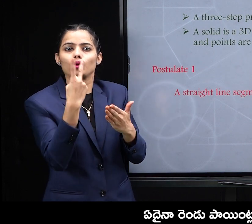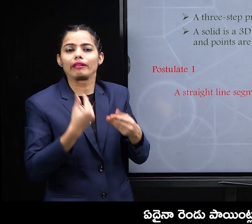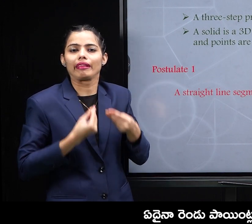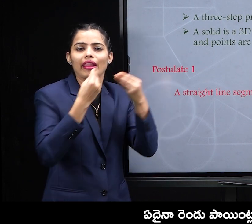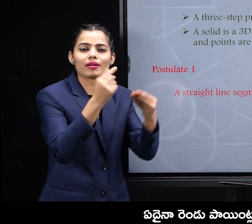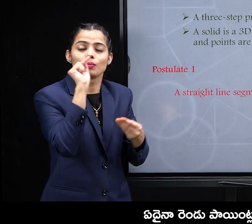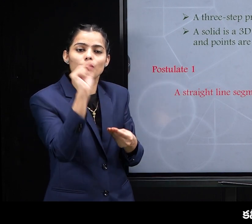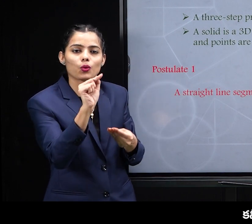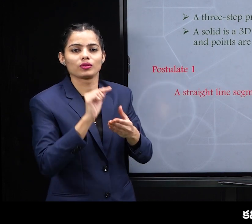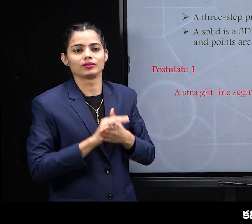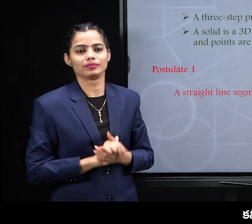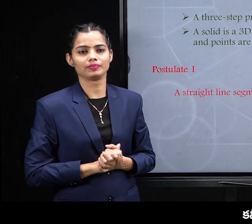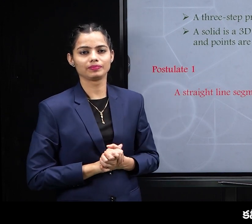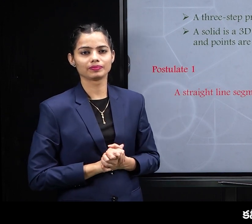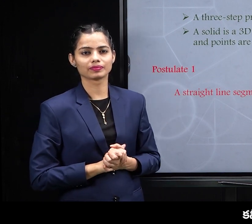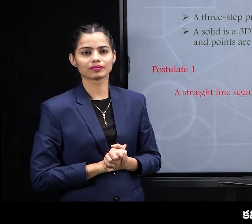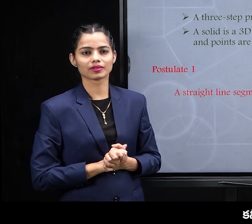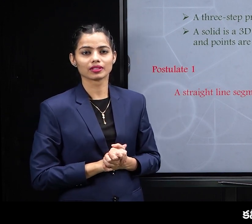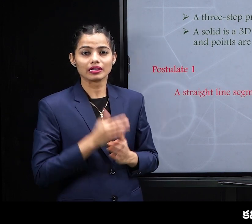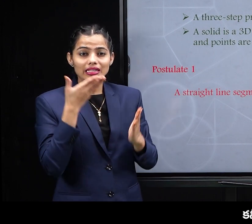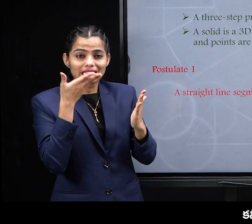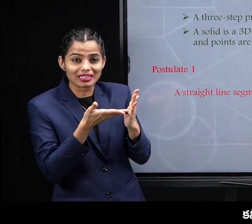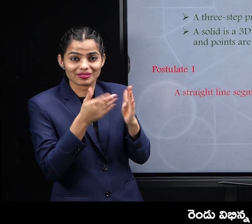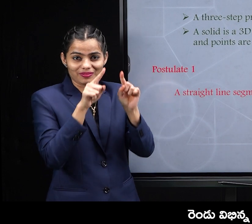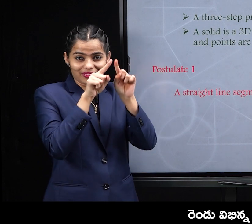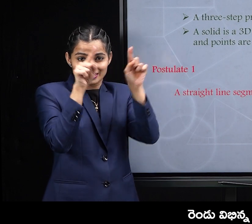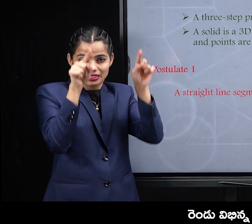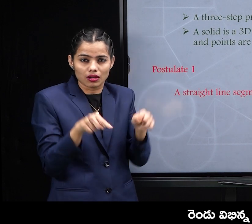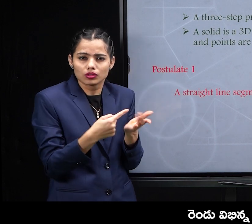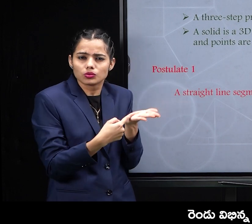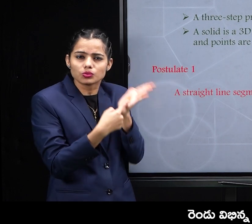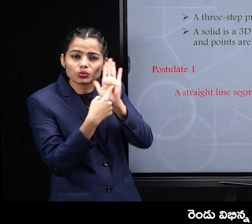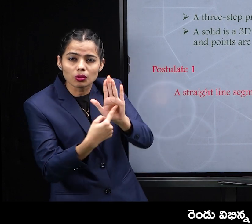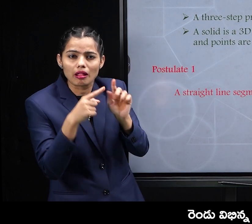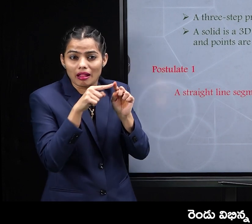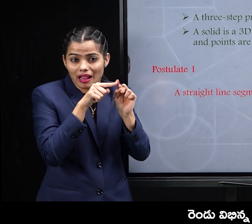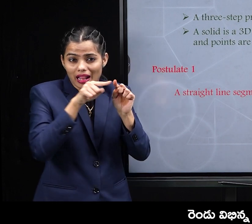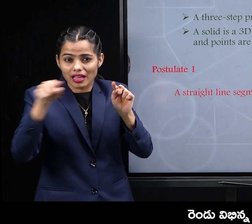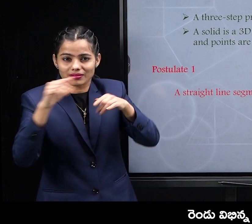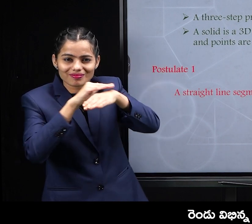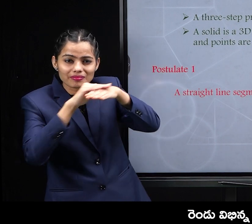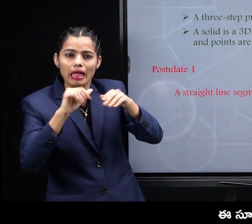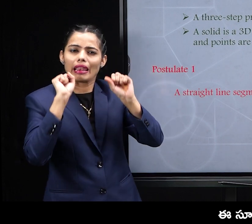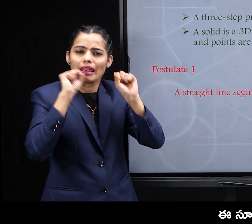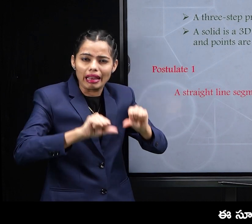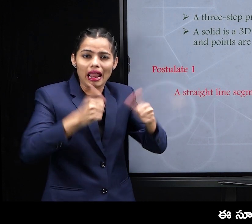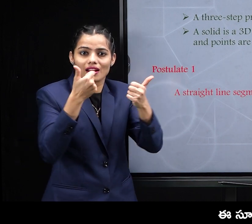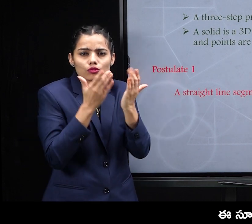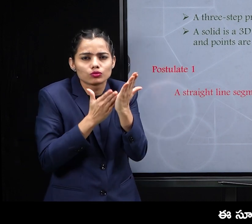गेयवच्च्चु। कानीसम् वक सारलरेक रेंडु विबिन्न बिन्दुवुल गुंड विलुथुथुंद नी इसूत्रम् मनक्कु